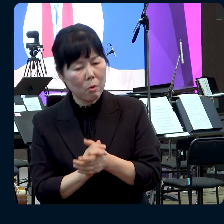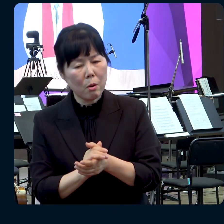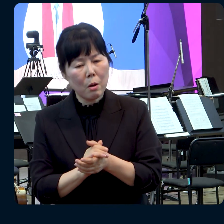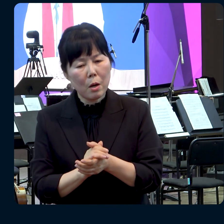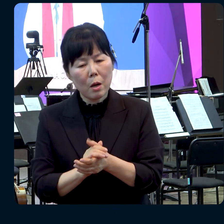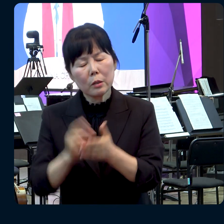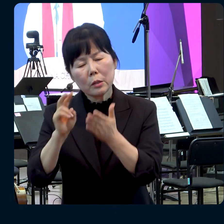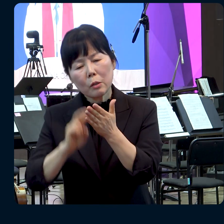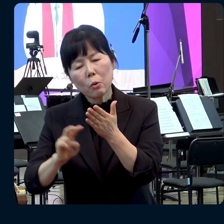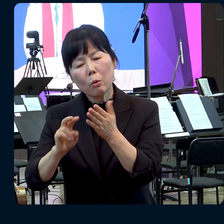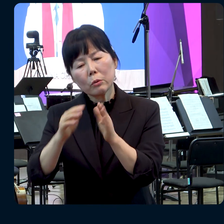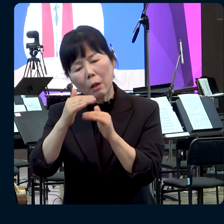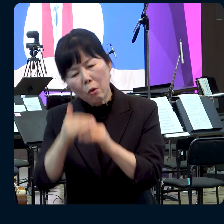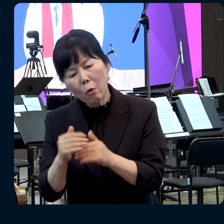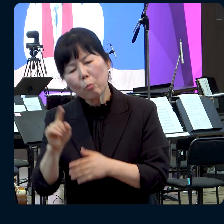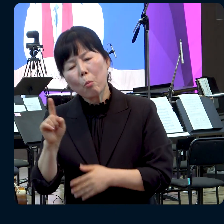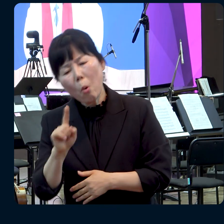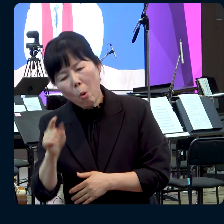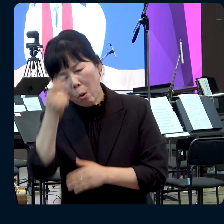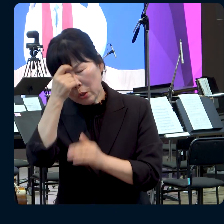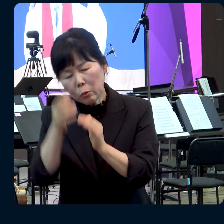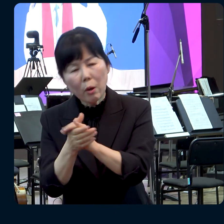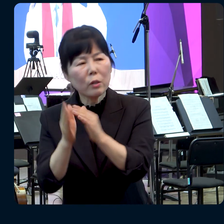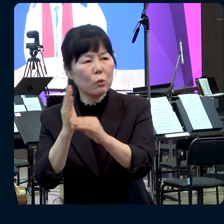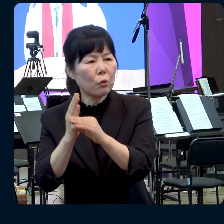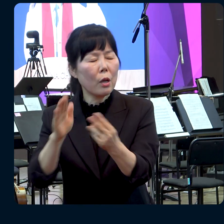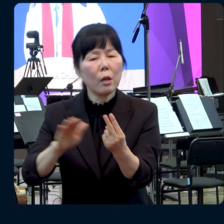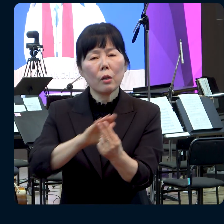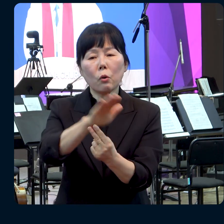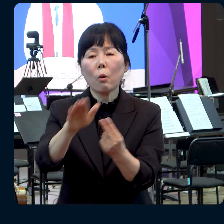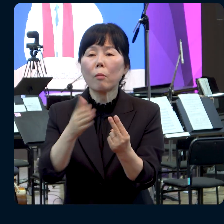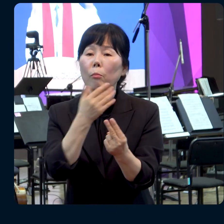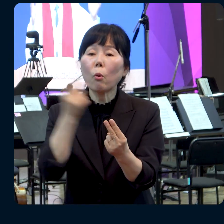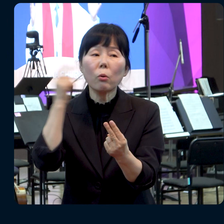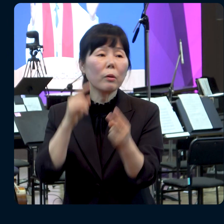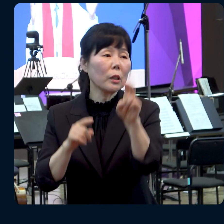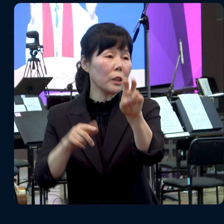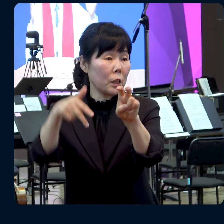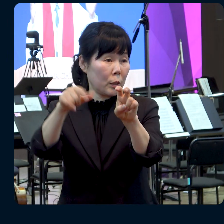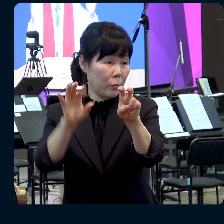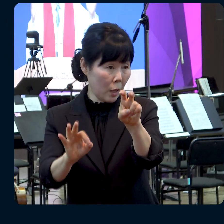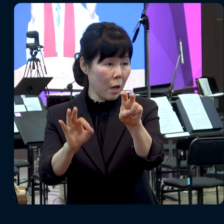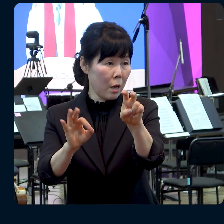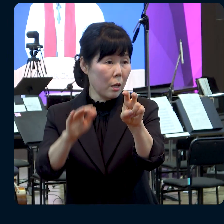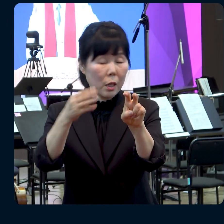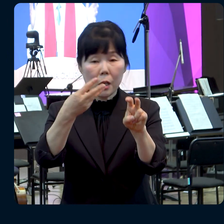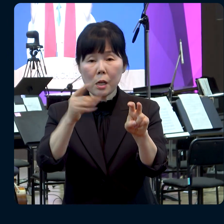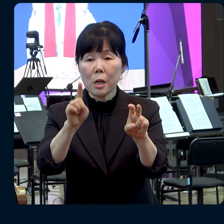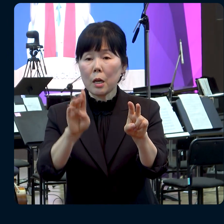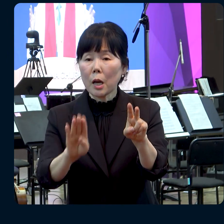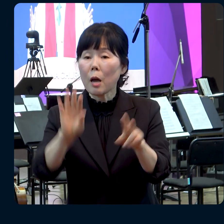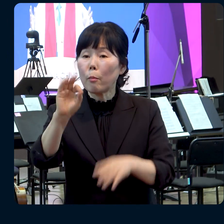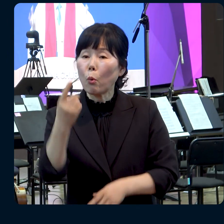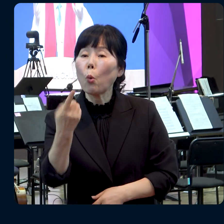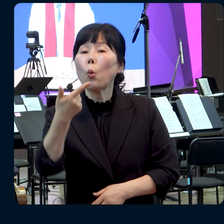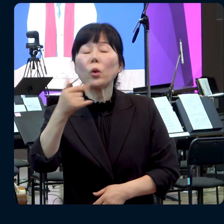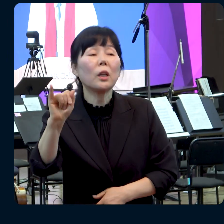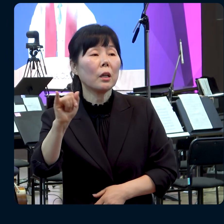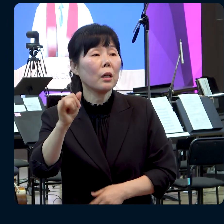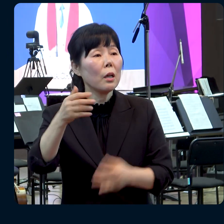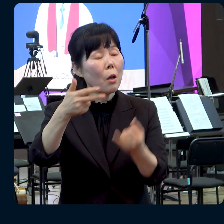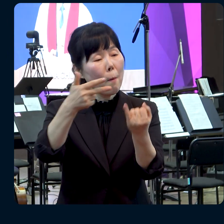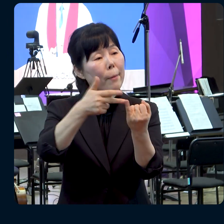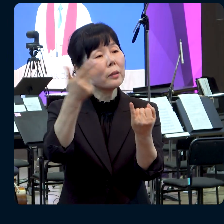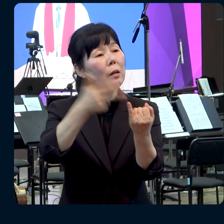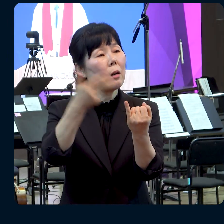기도하는 가운데 그때 요한복음 20장 라보니, 이 막달라 마리아 이야기가 떠오른